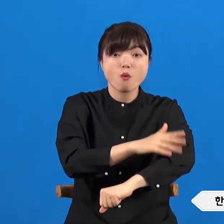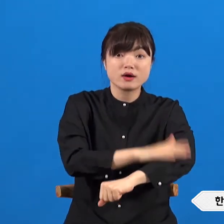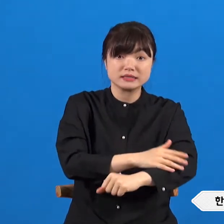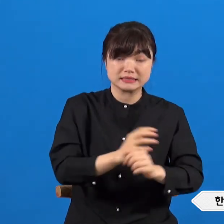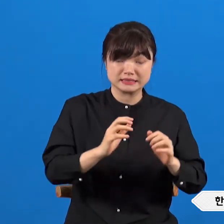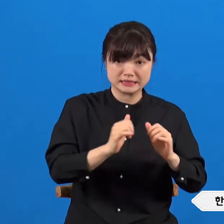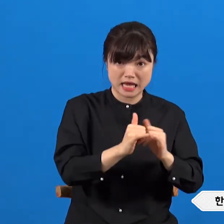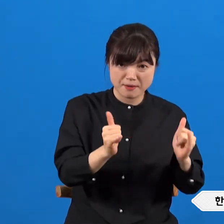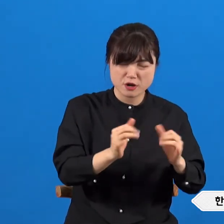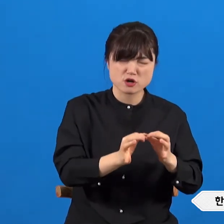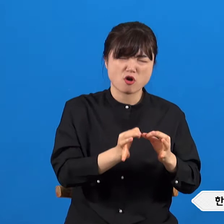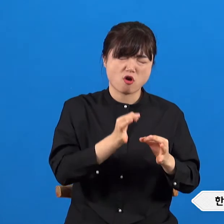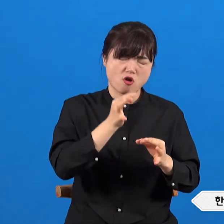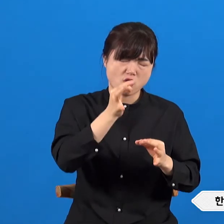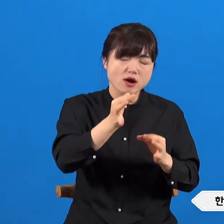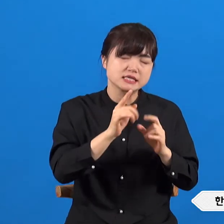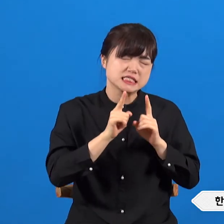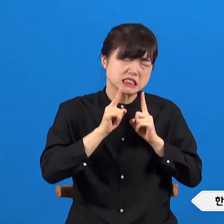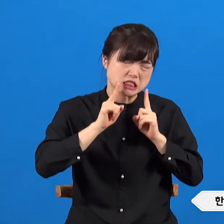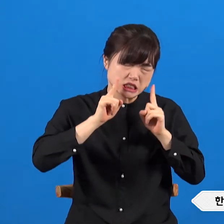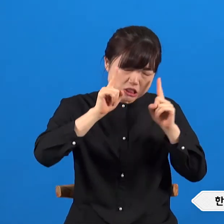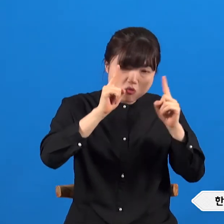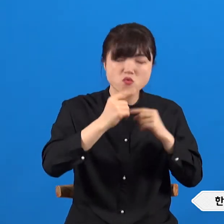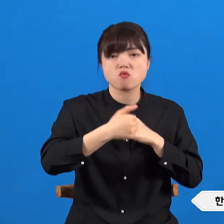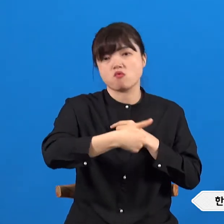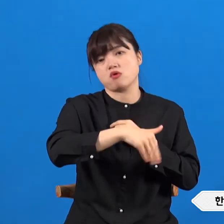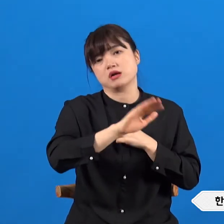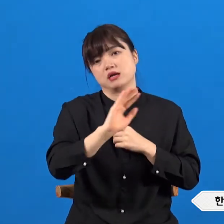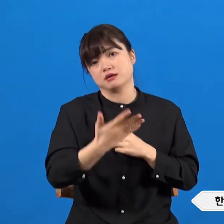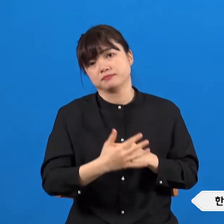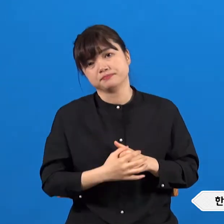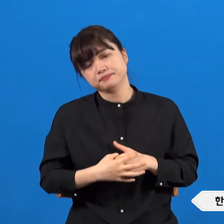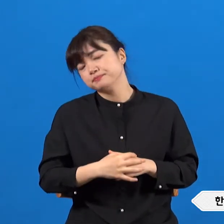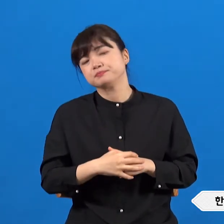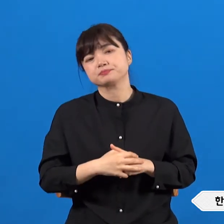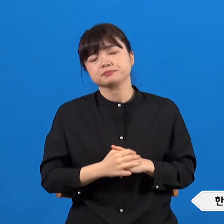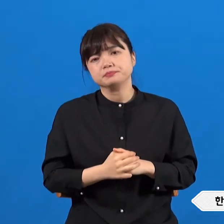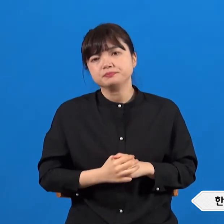사람은 영원한 지옥불에 떨어지게 됩니다.